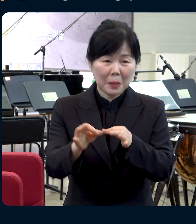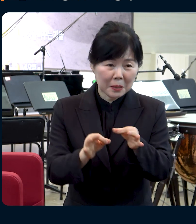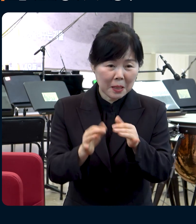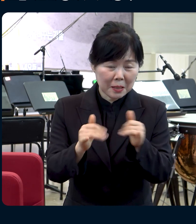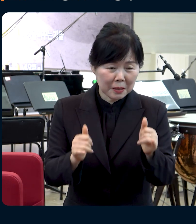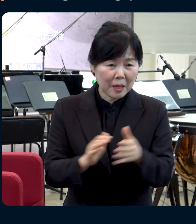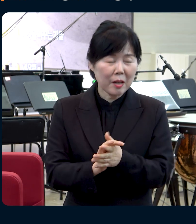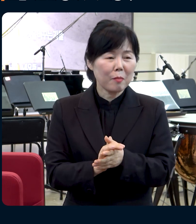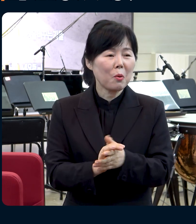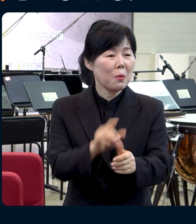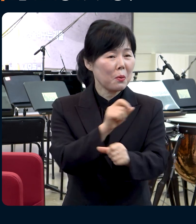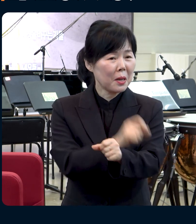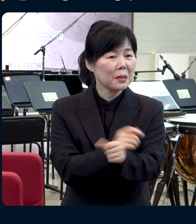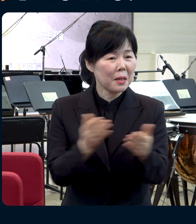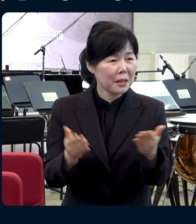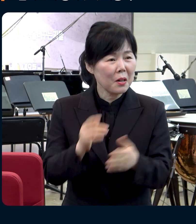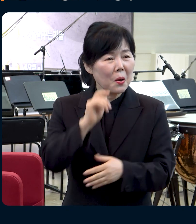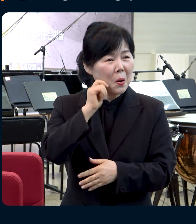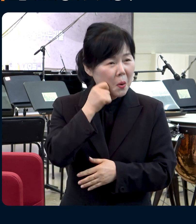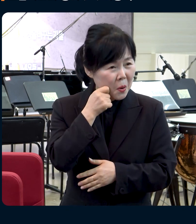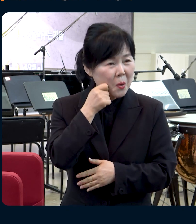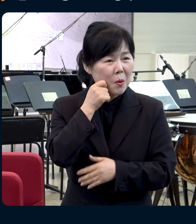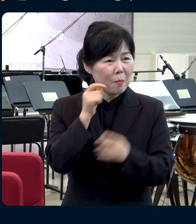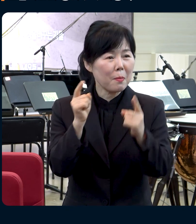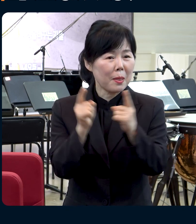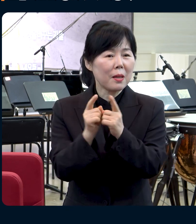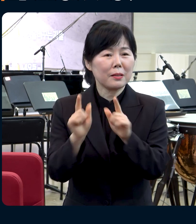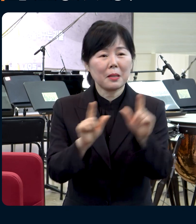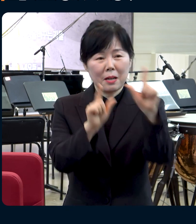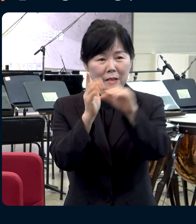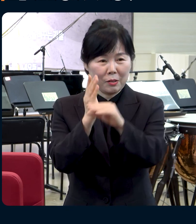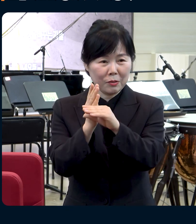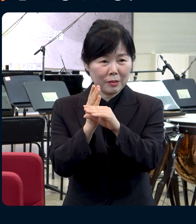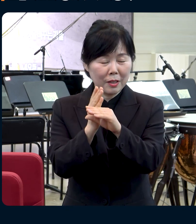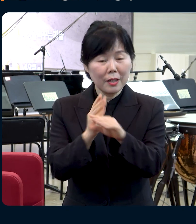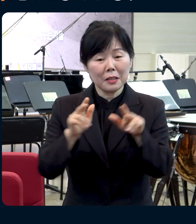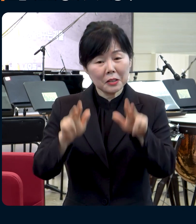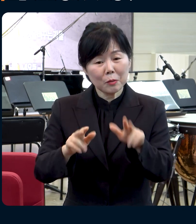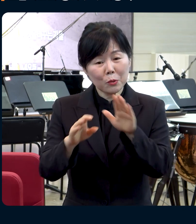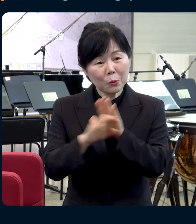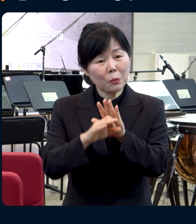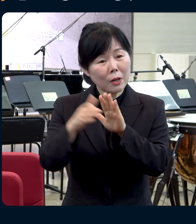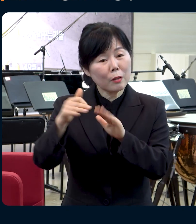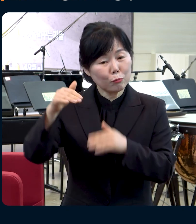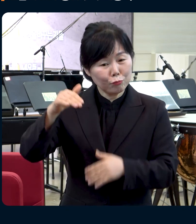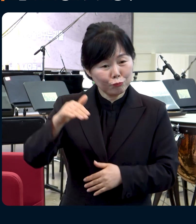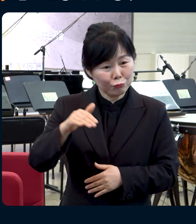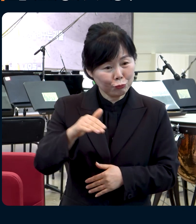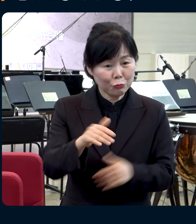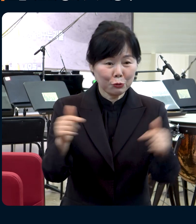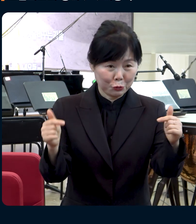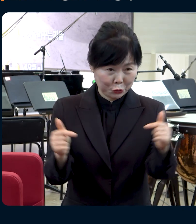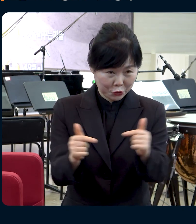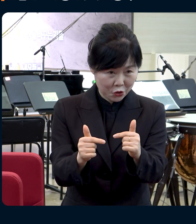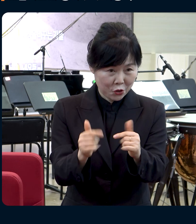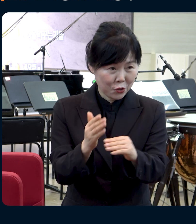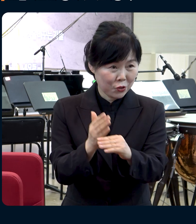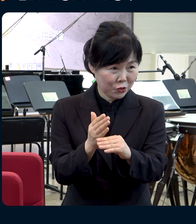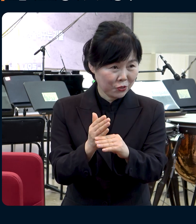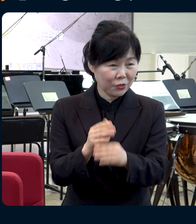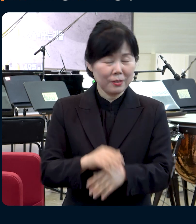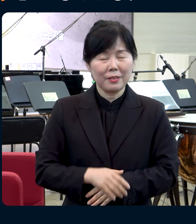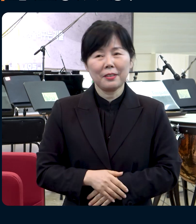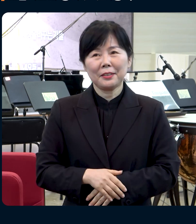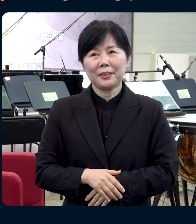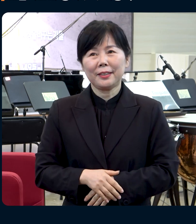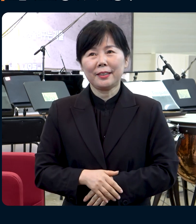어려운 시간이었죠. 근데 여러분, 이제 코로나 팬데믹이 어느 정도 이제 안정을 되니까 우리가 좋다라고만